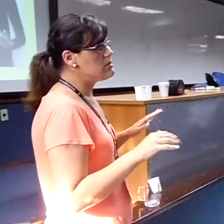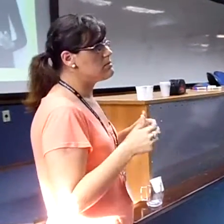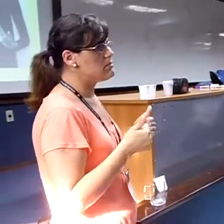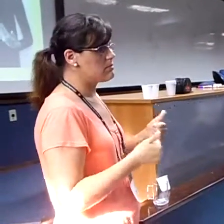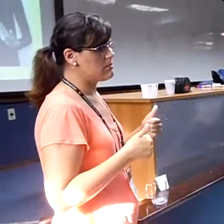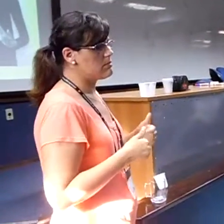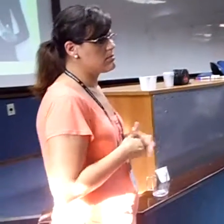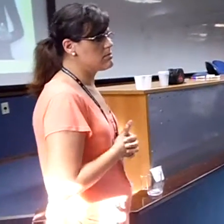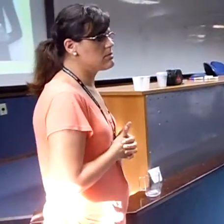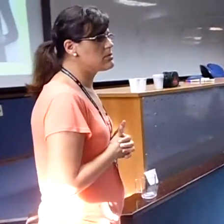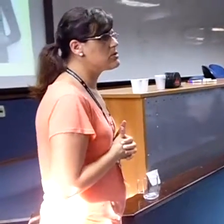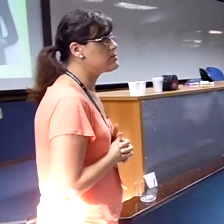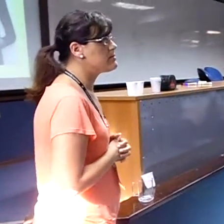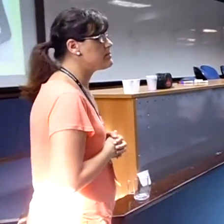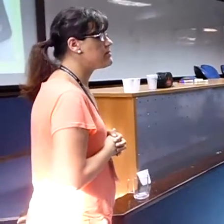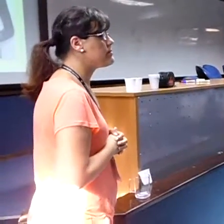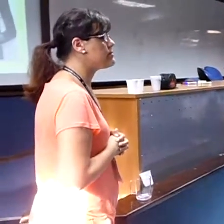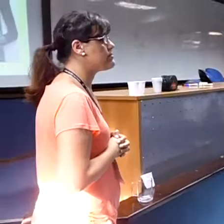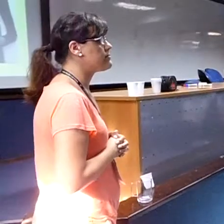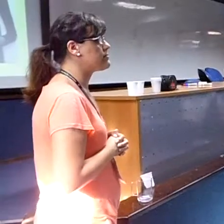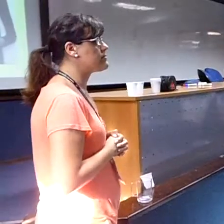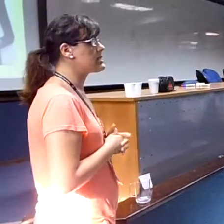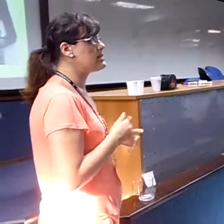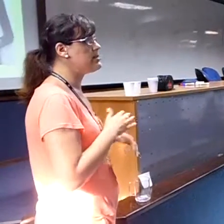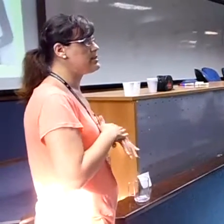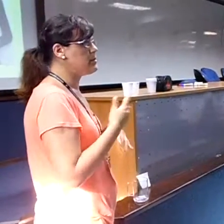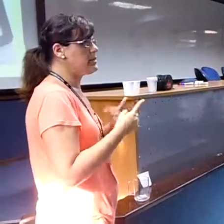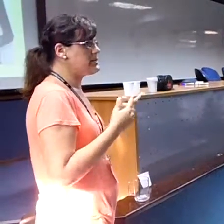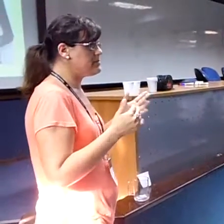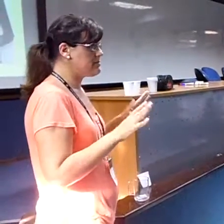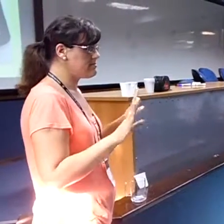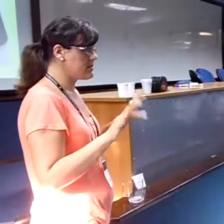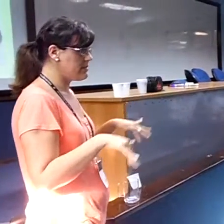realmente uma intervenção bastante invasiva.